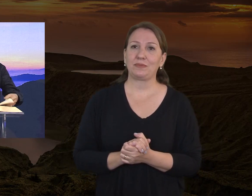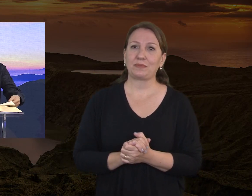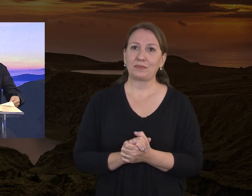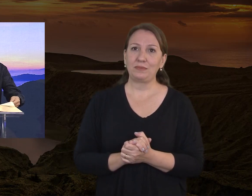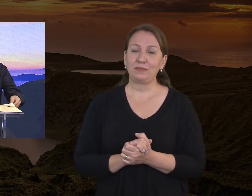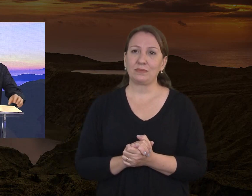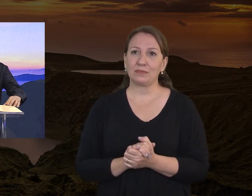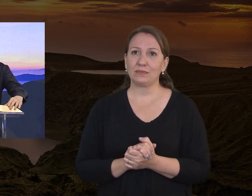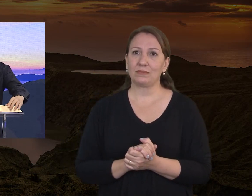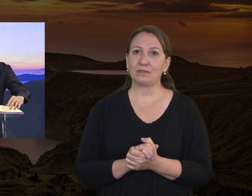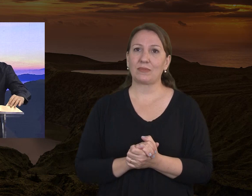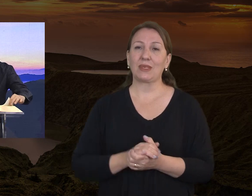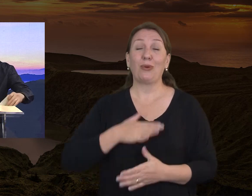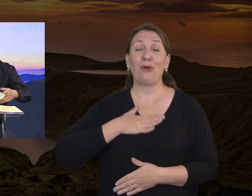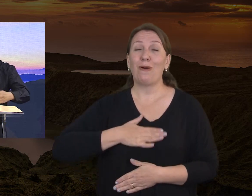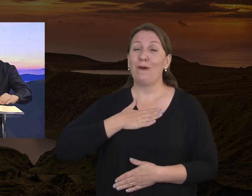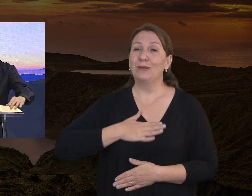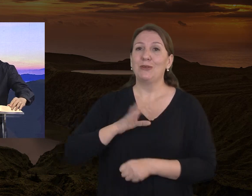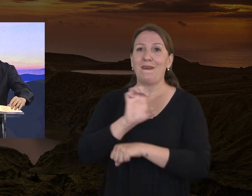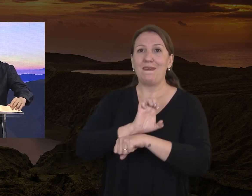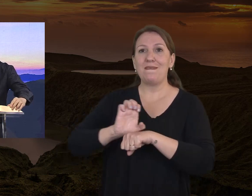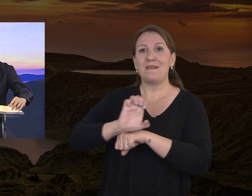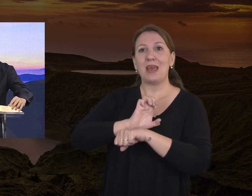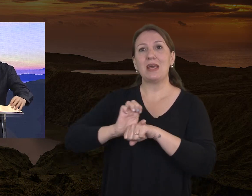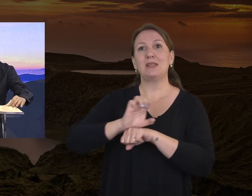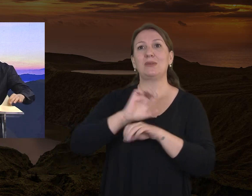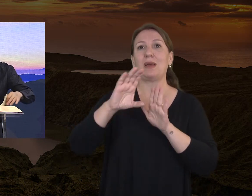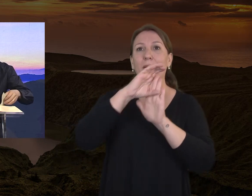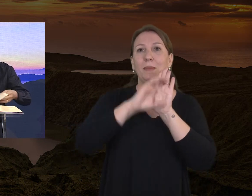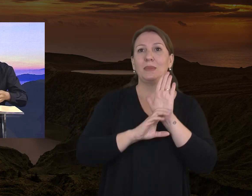da nota de Efésios 1, da versão